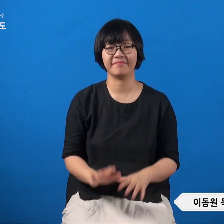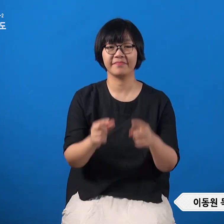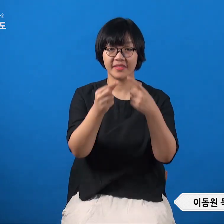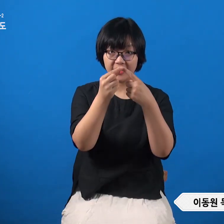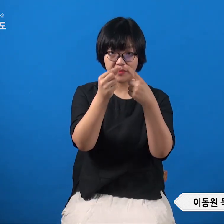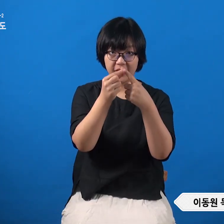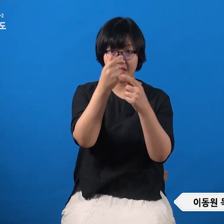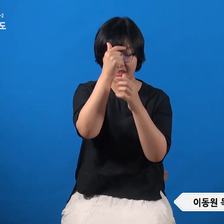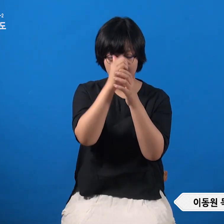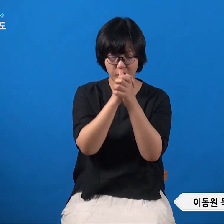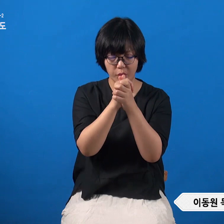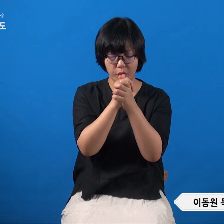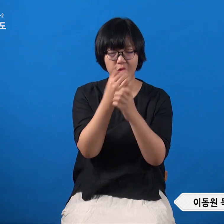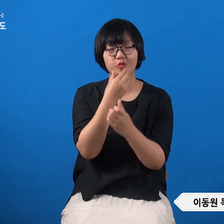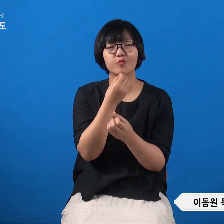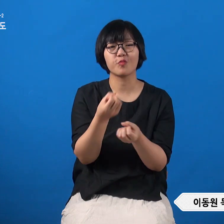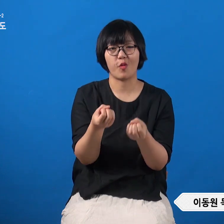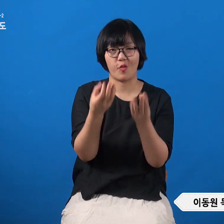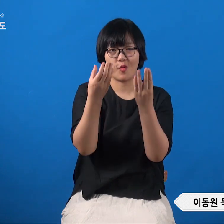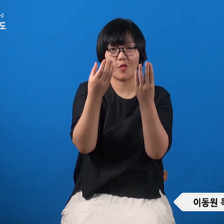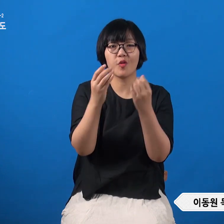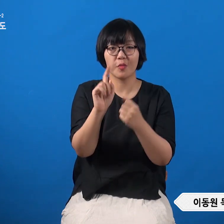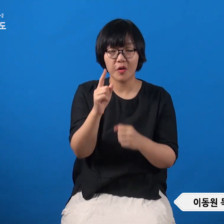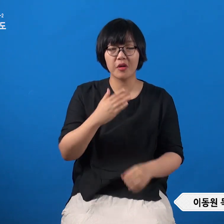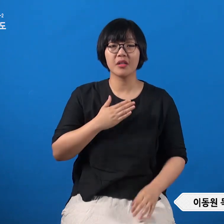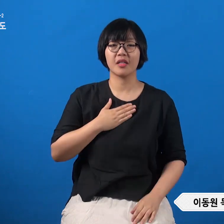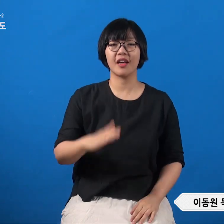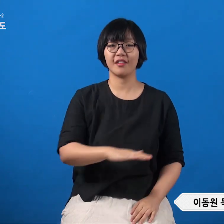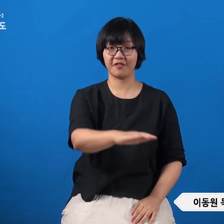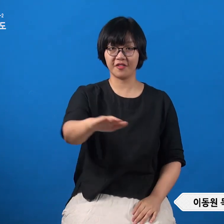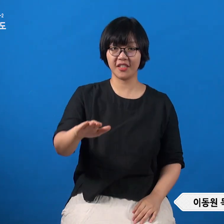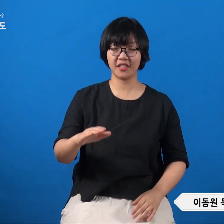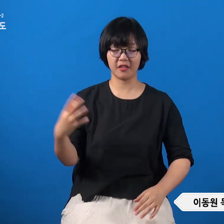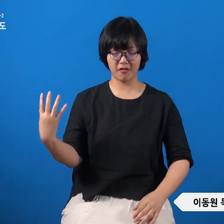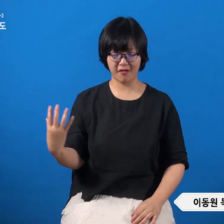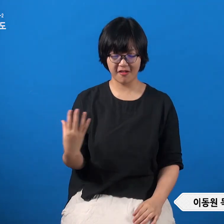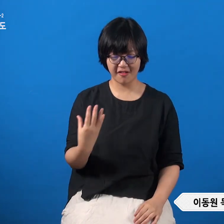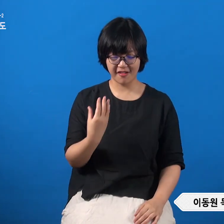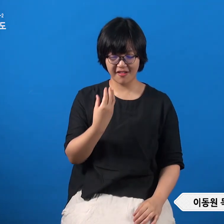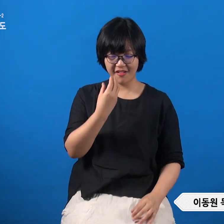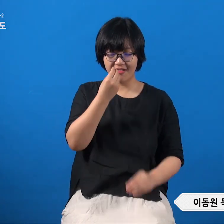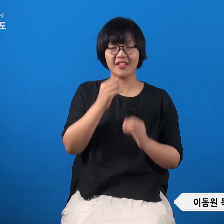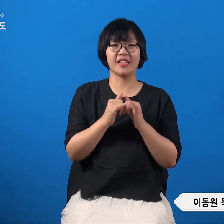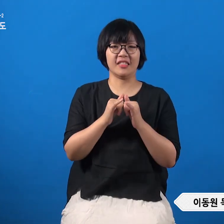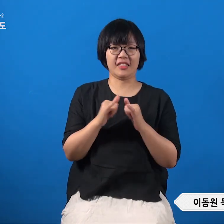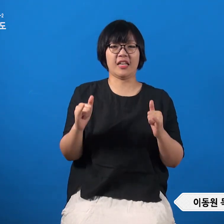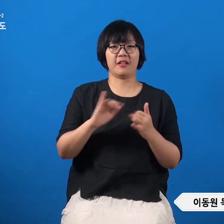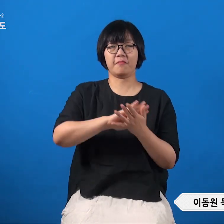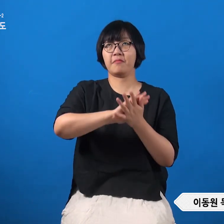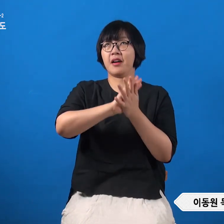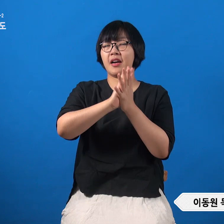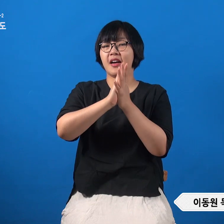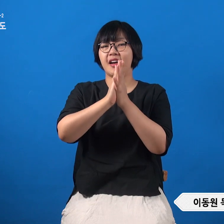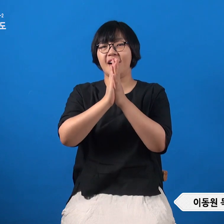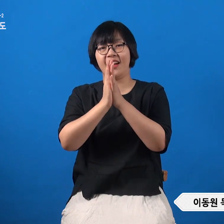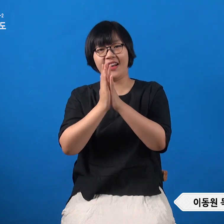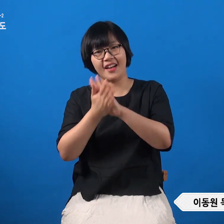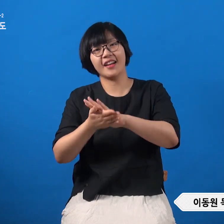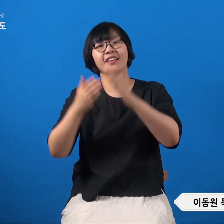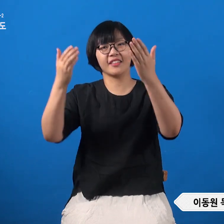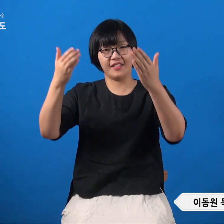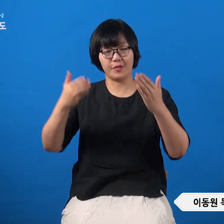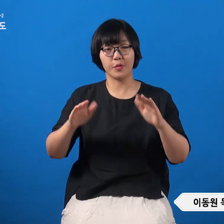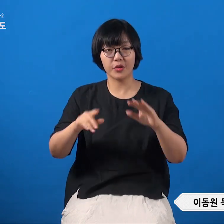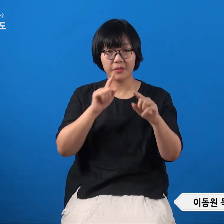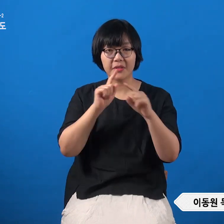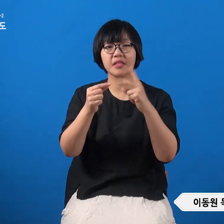첫 번째로 기도의 첫 번째 축복은 우리를 경건한 사람이 되게 합니다. 경건한 사람. 본문의